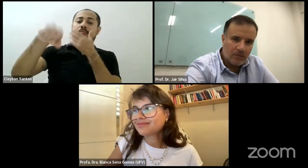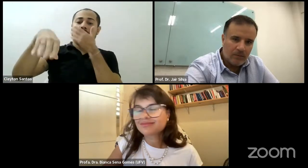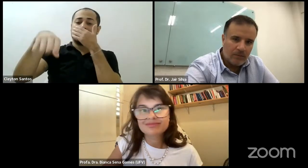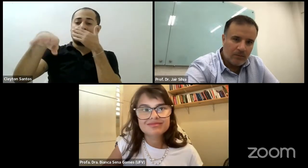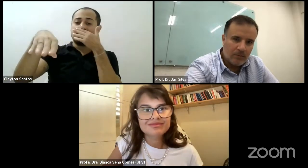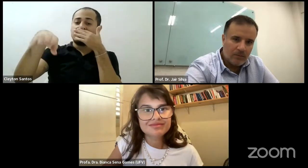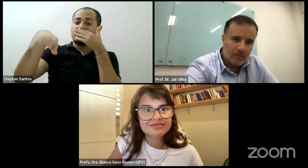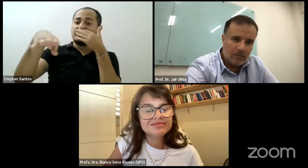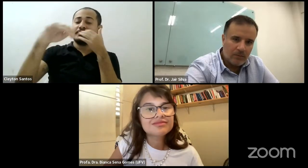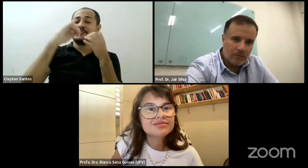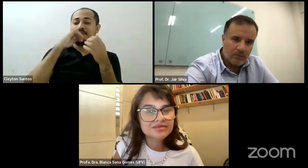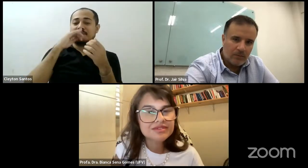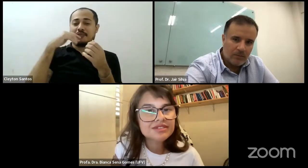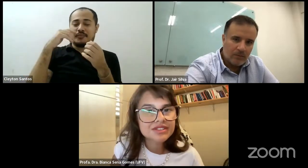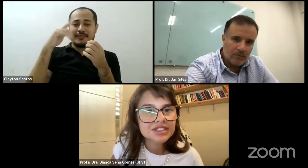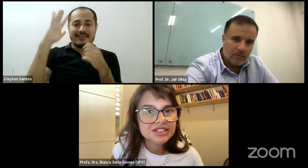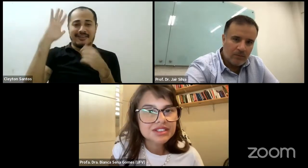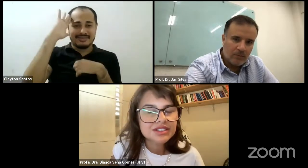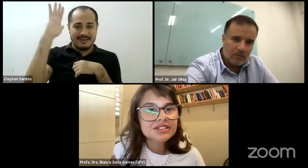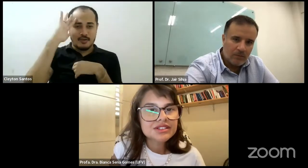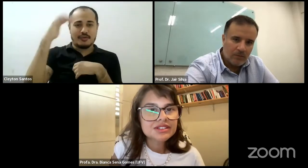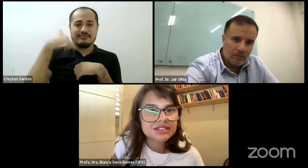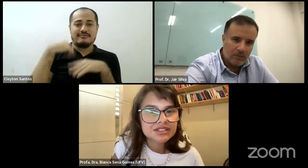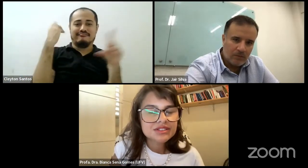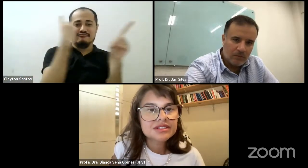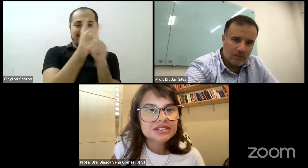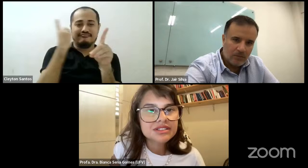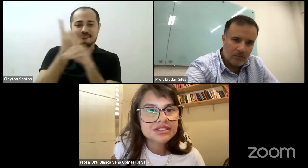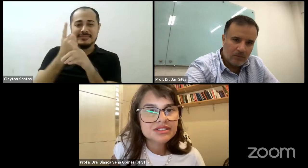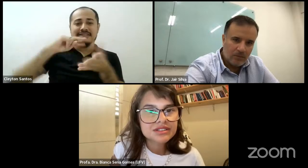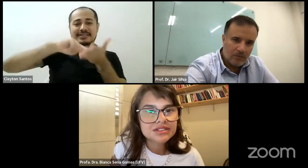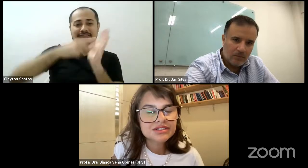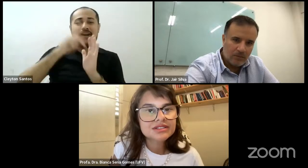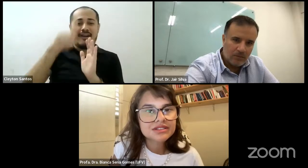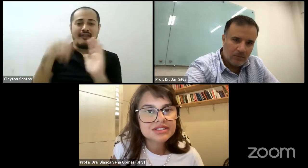né? O que você estava analisando.